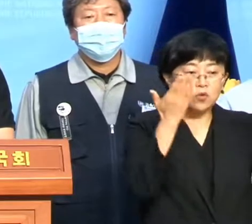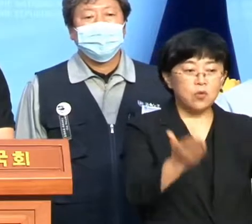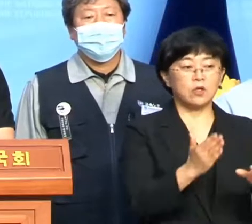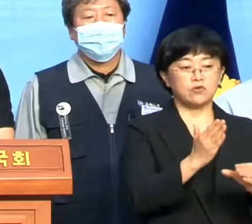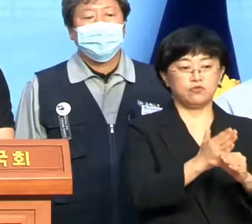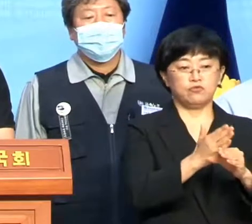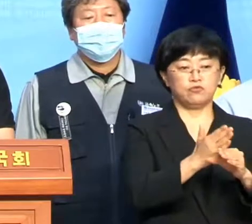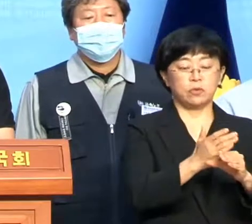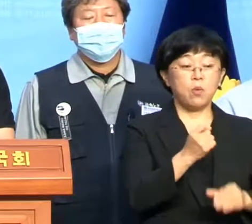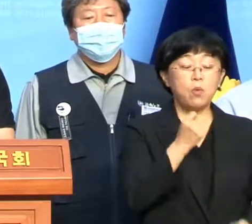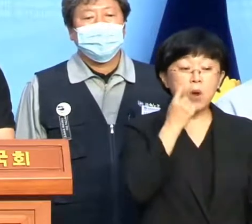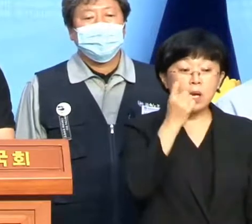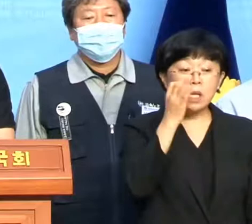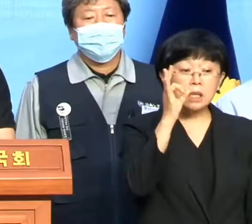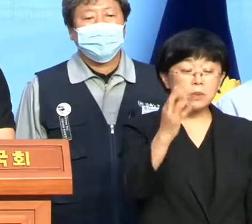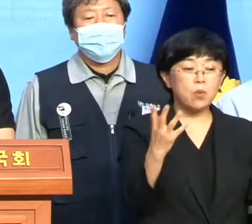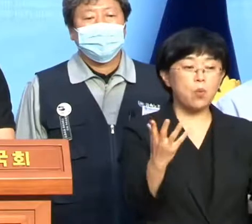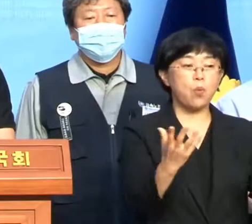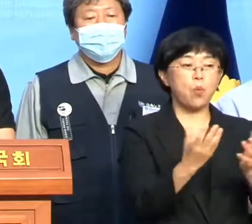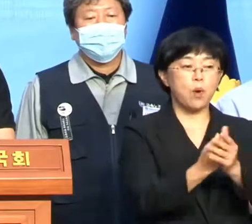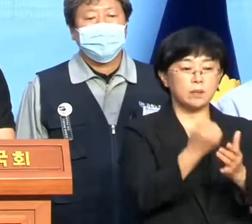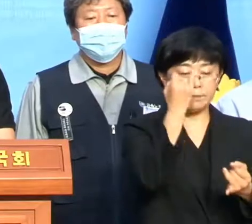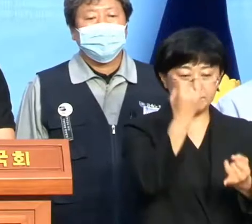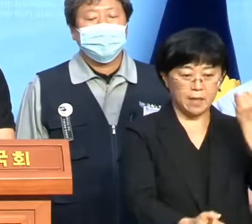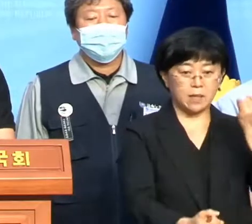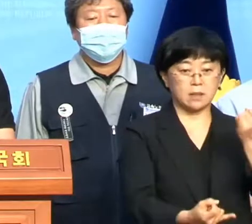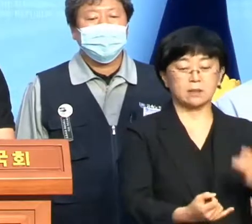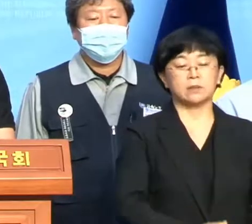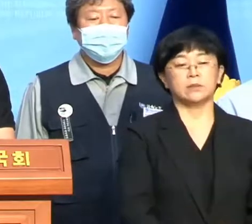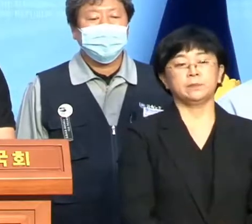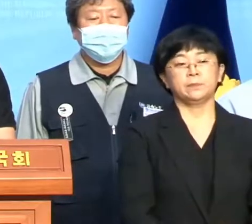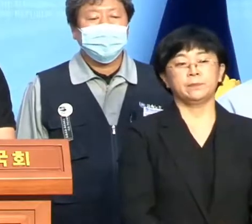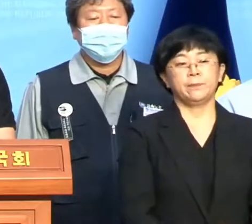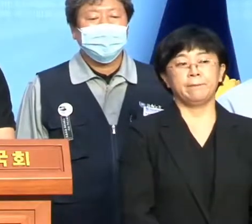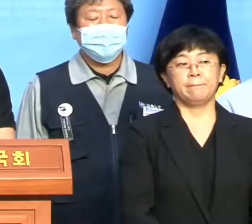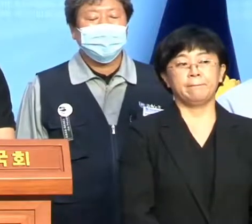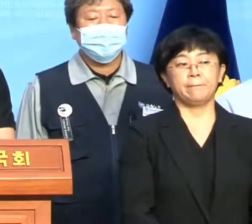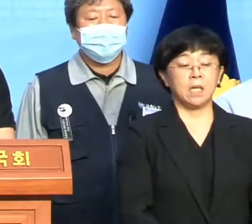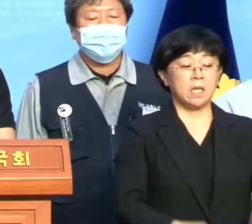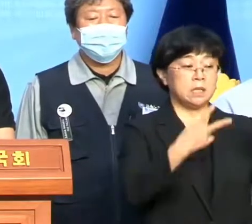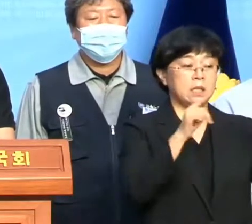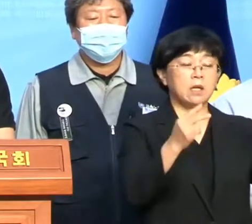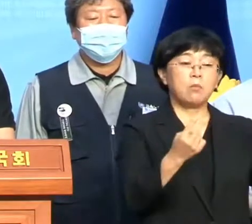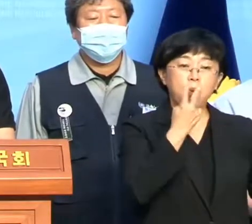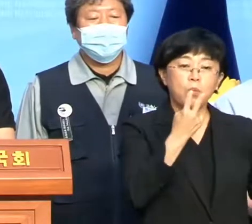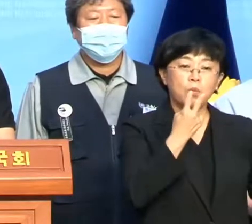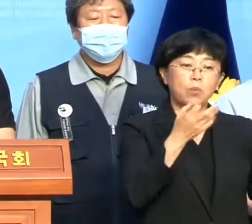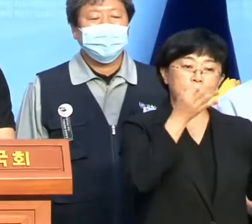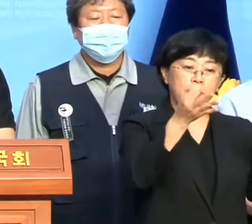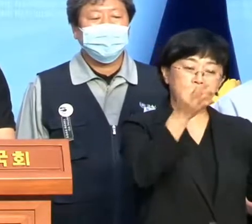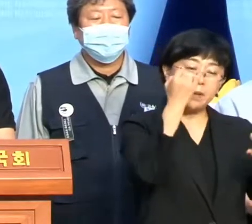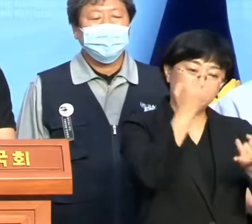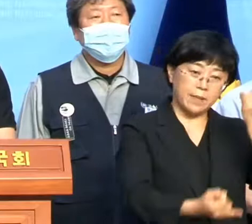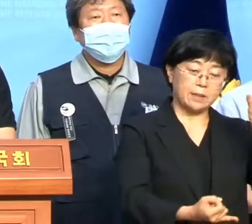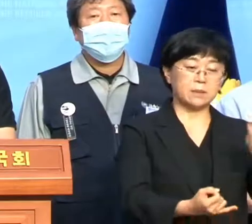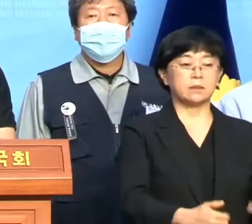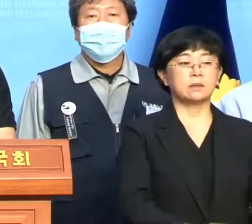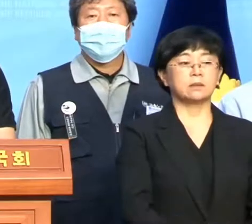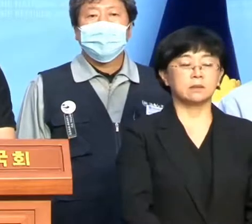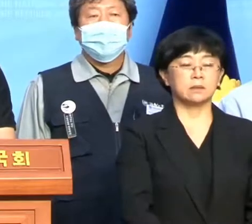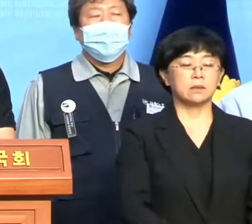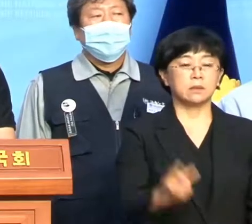임금이 전액 채굴된 것이다 사대부 음 역시 체납 되엇다